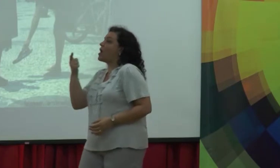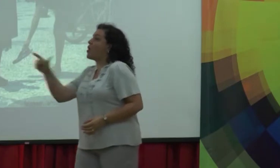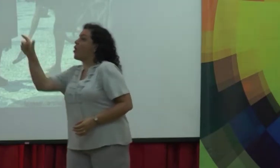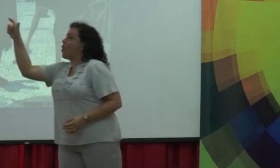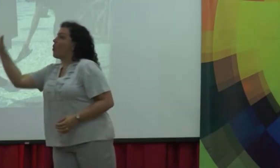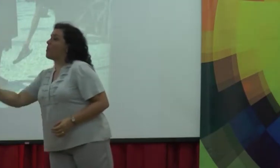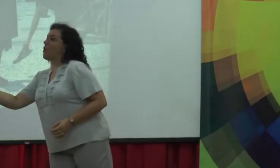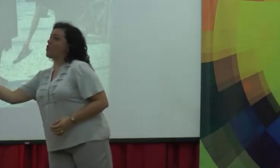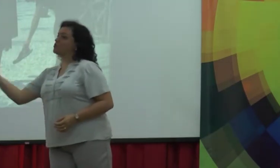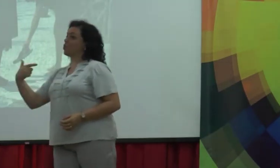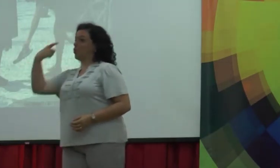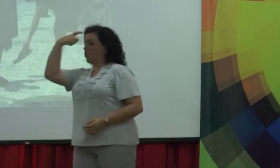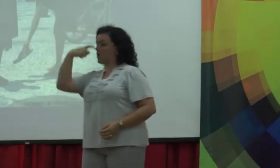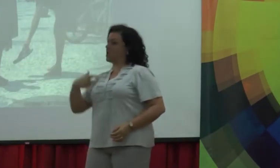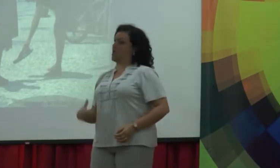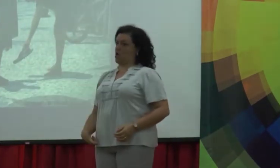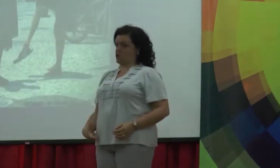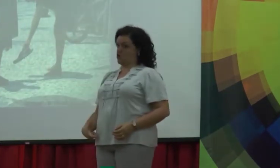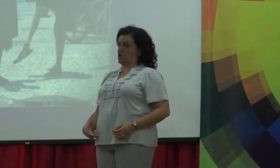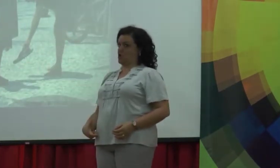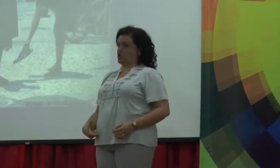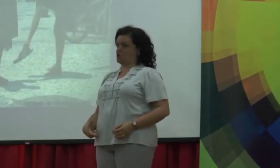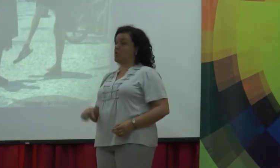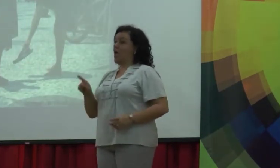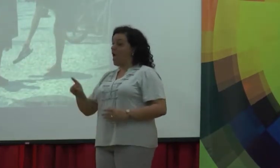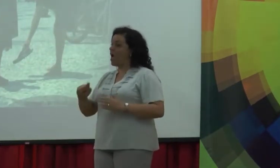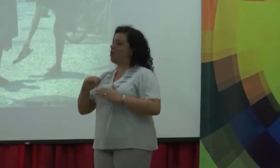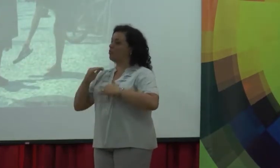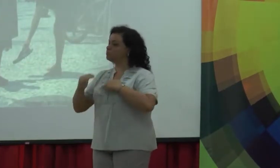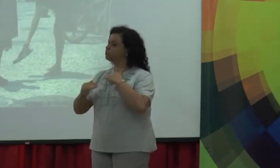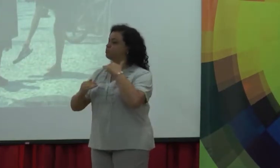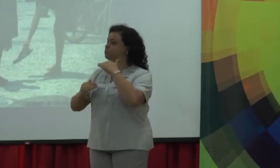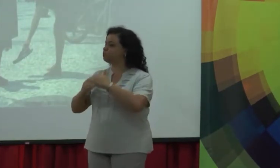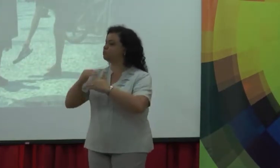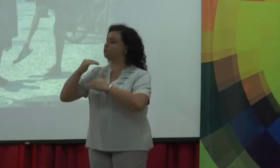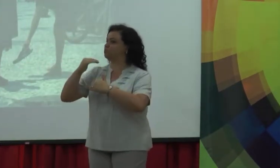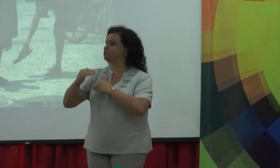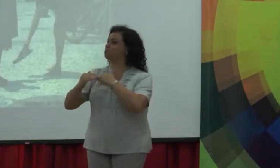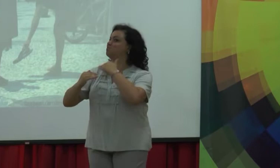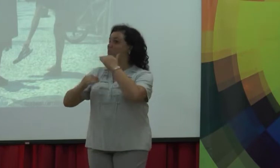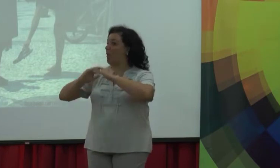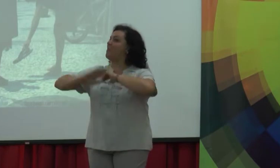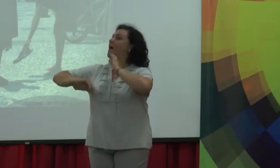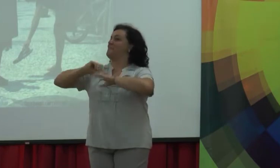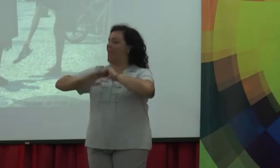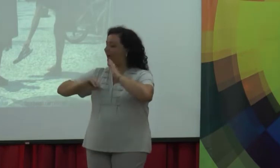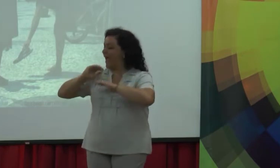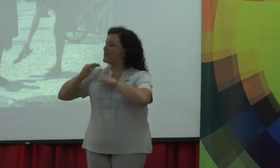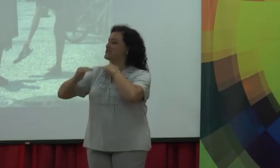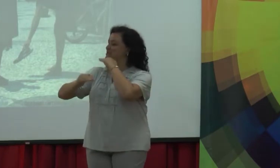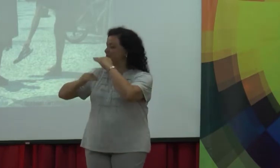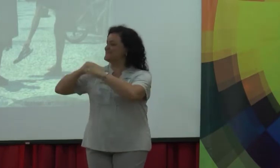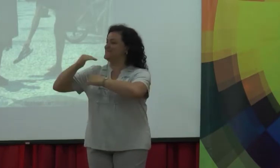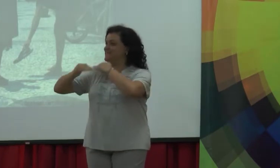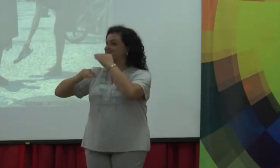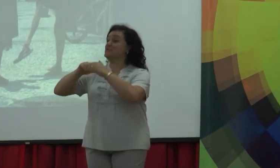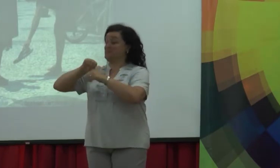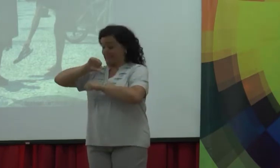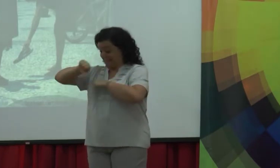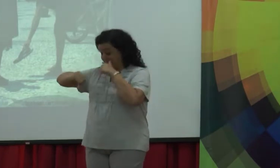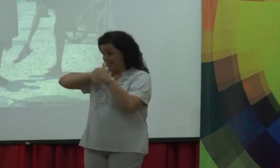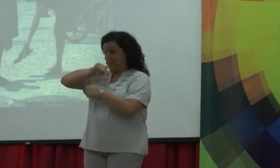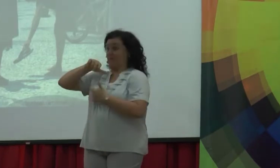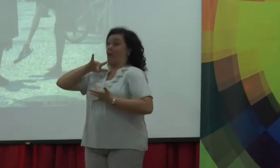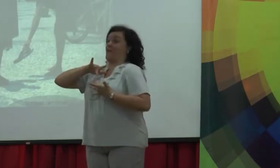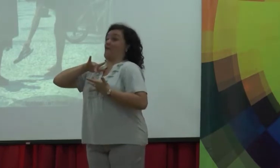como devemos amar o próximo como a nós mesmos. É uma questão de entendimento, de